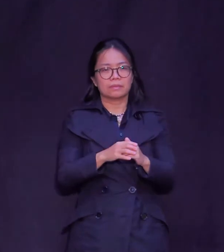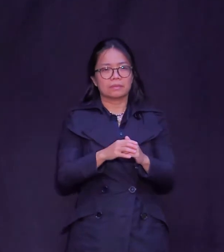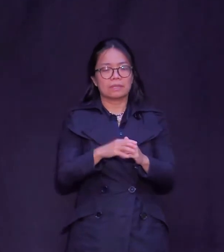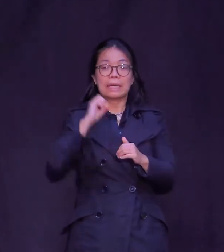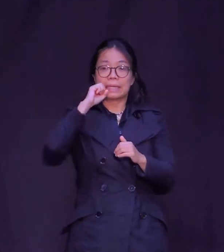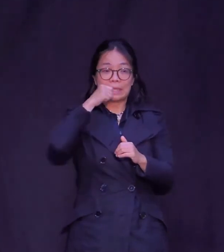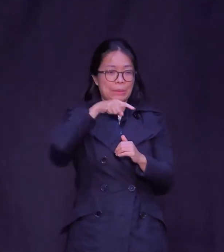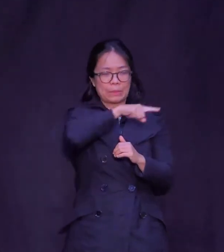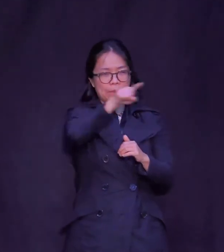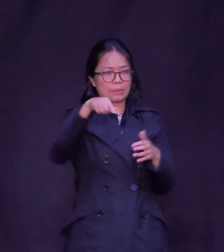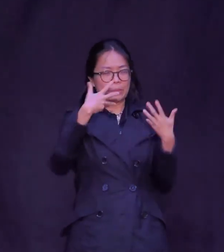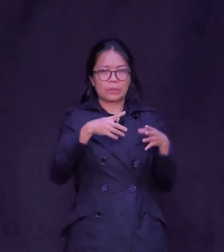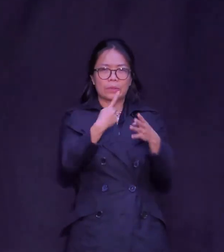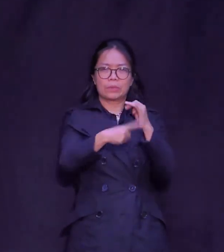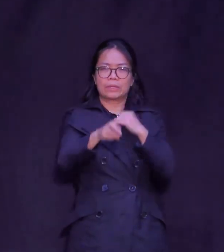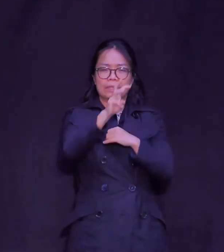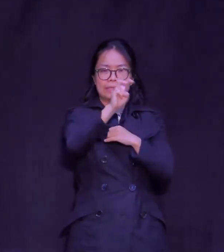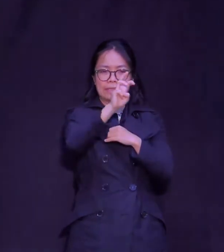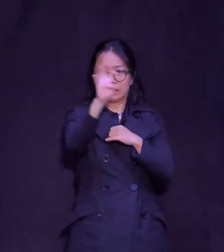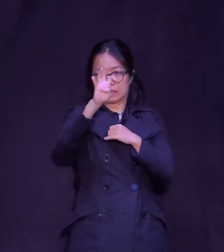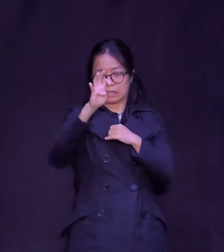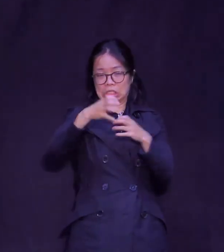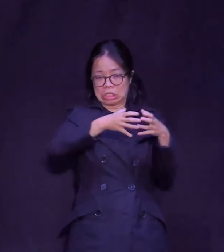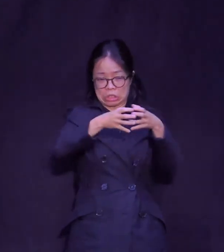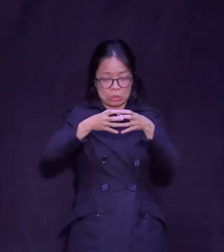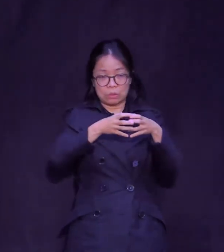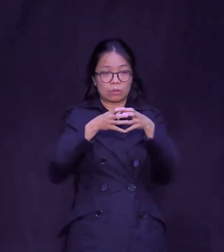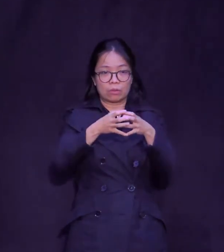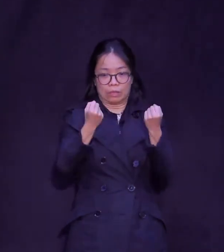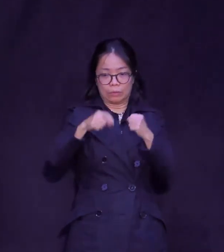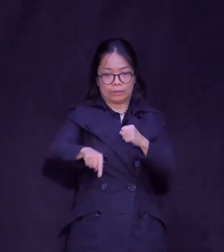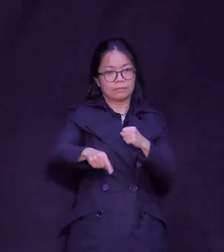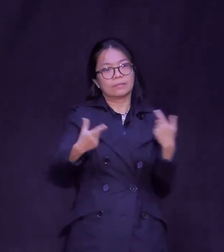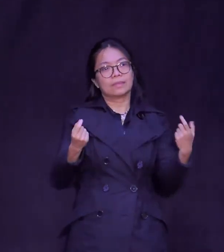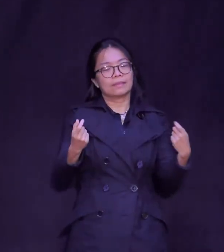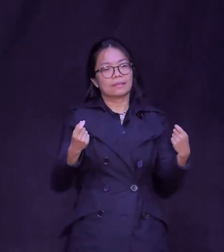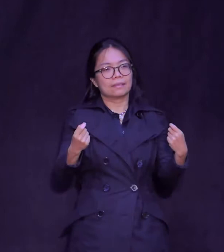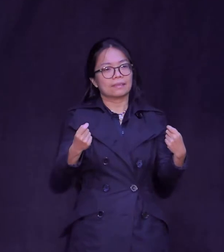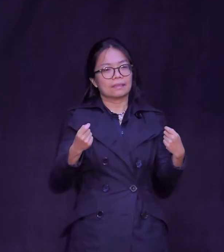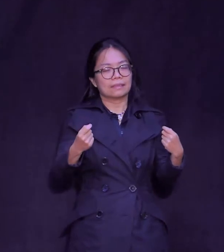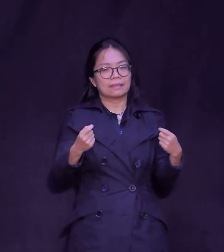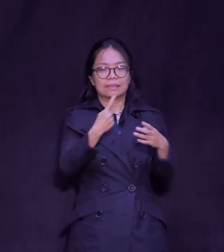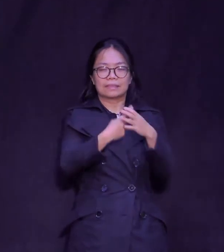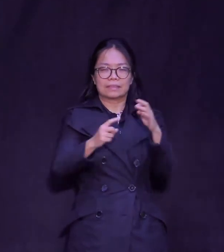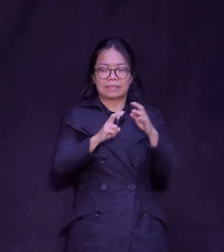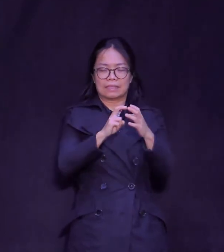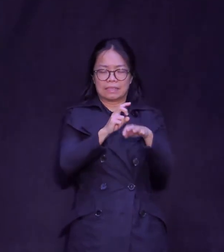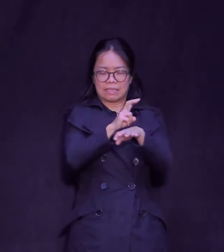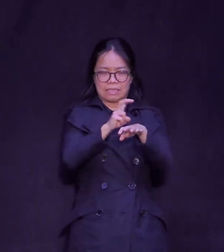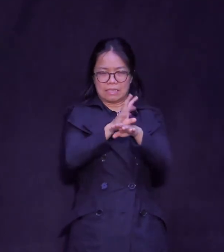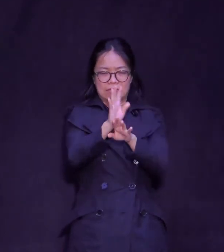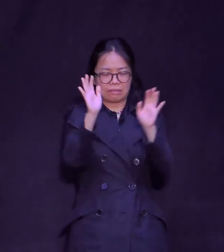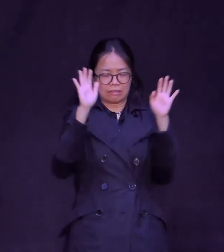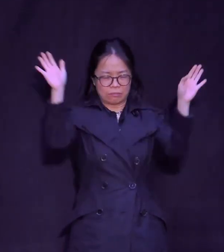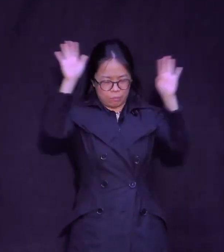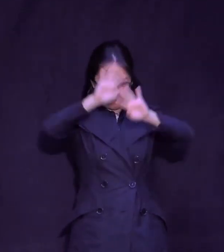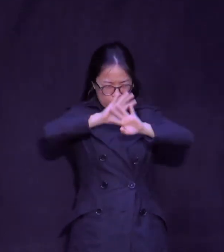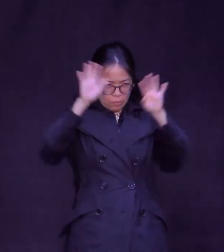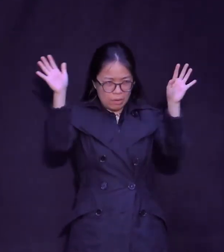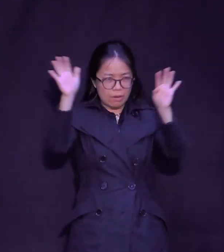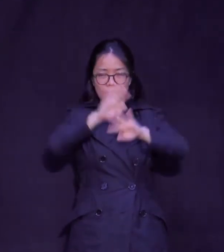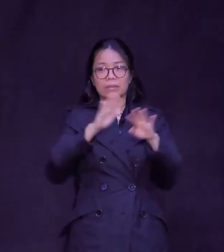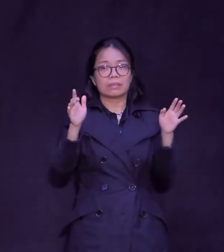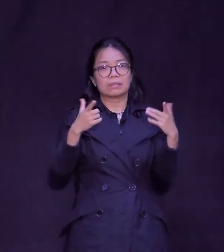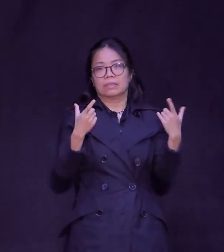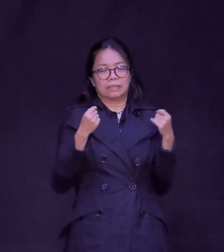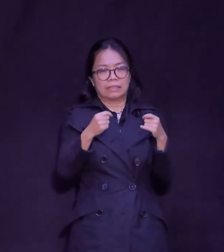台湾有30-40个团体就在这个现场24小时，我们进